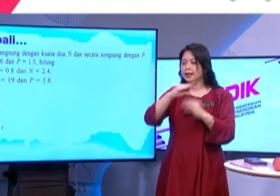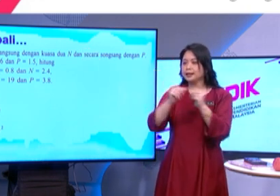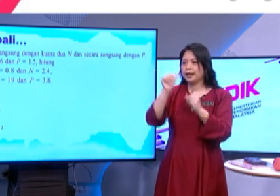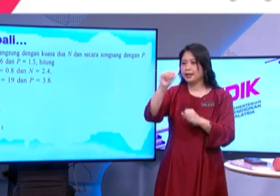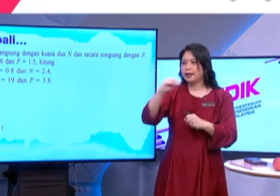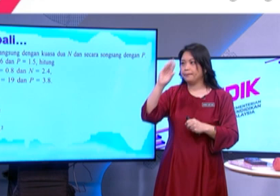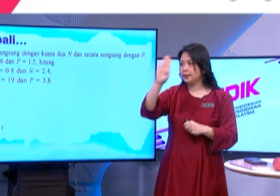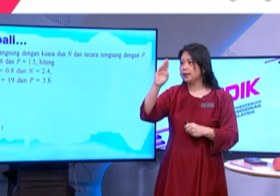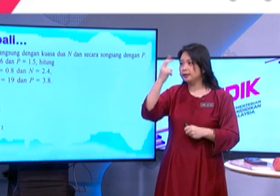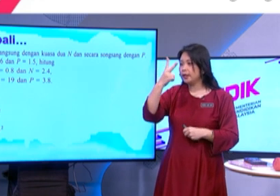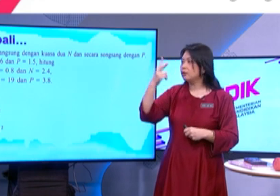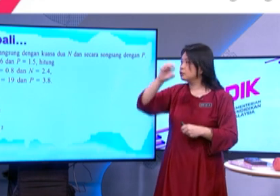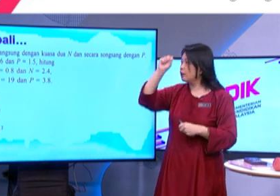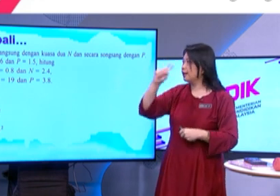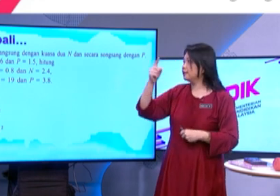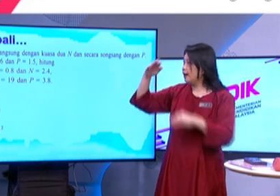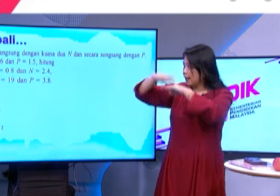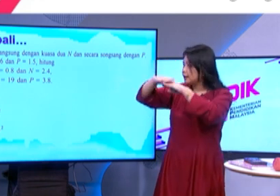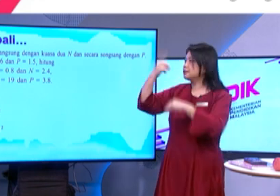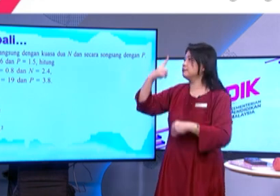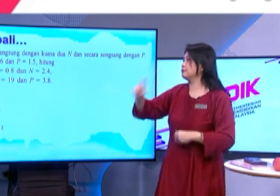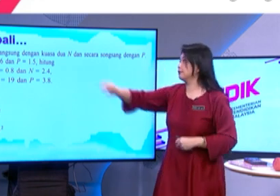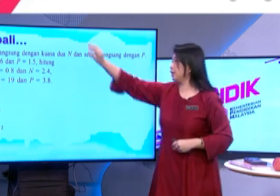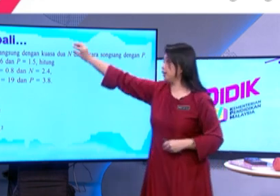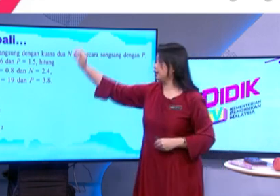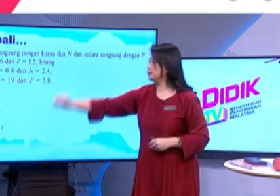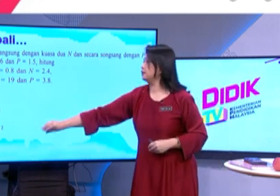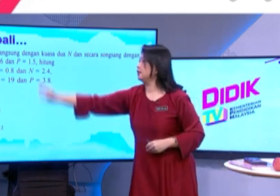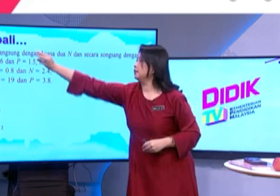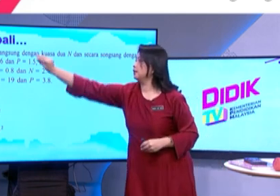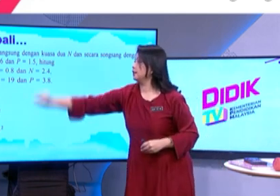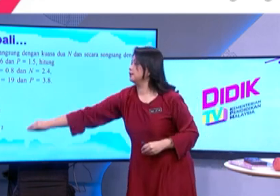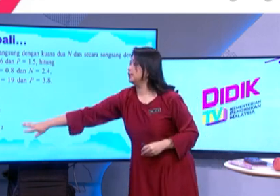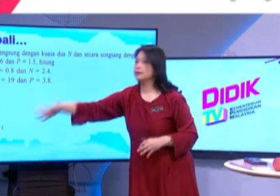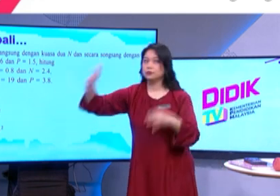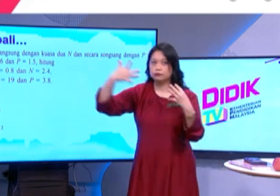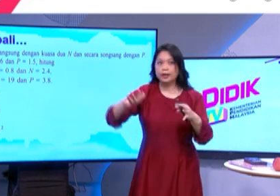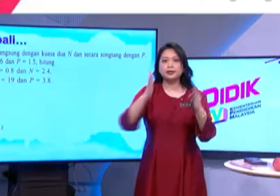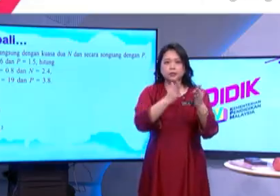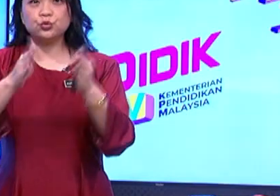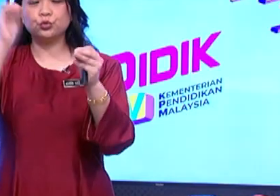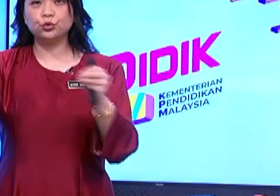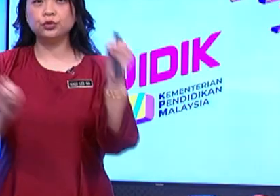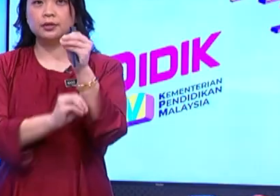dengan edabi tengok soalan atas dulu kek ganti-ganti sudah kita